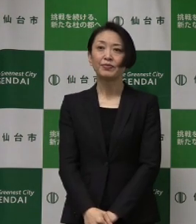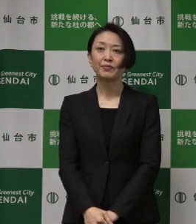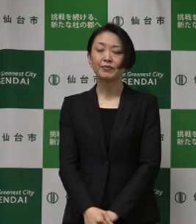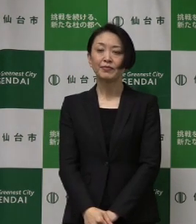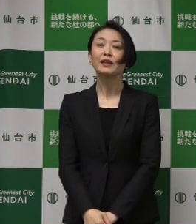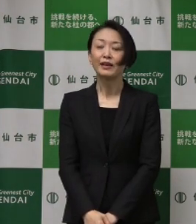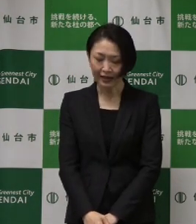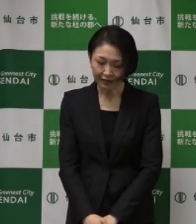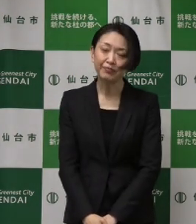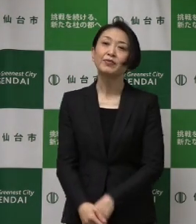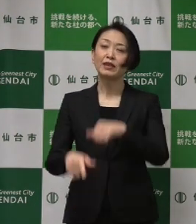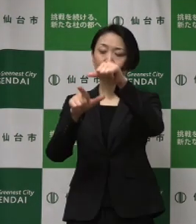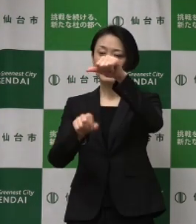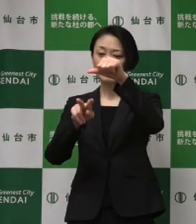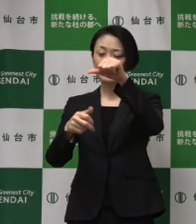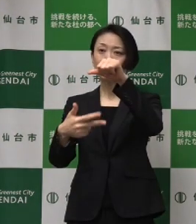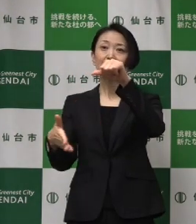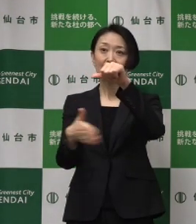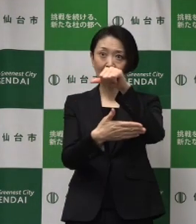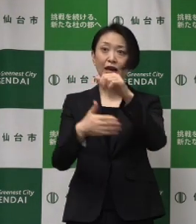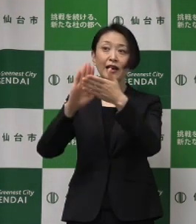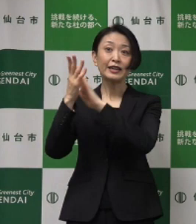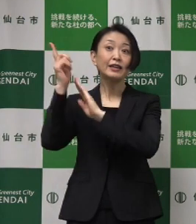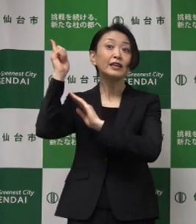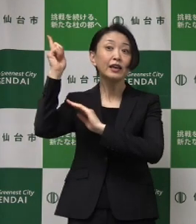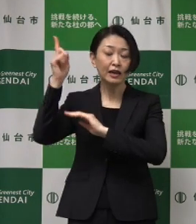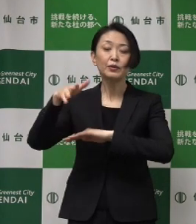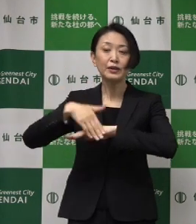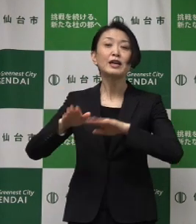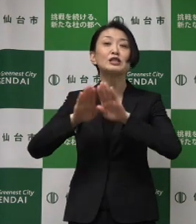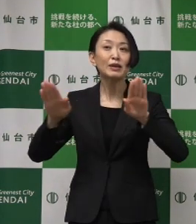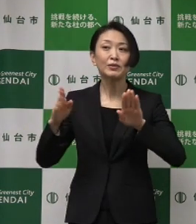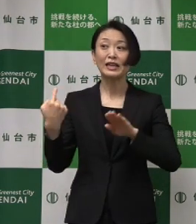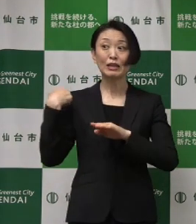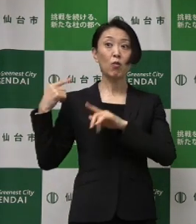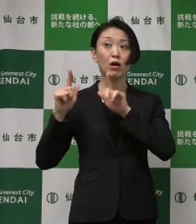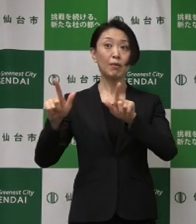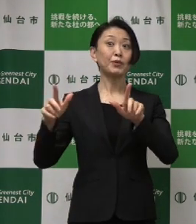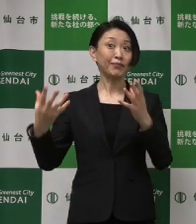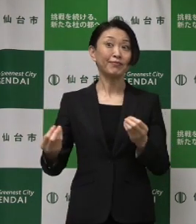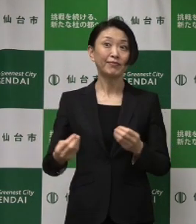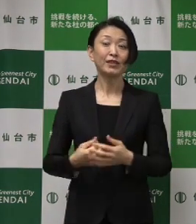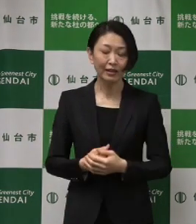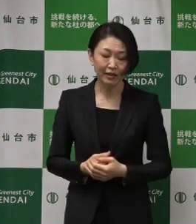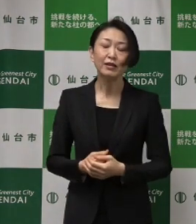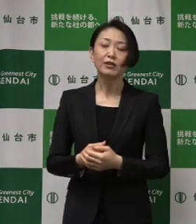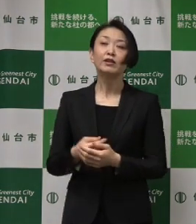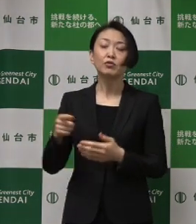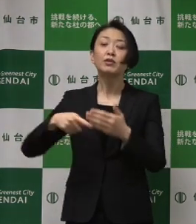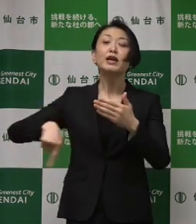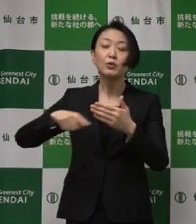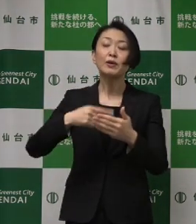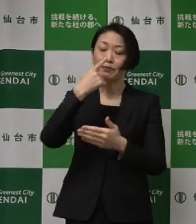県が21日から受付を始めるということを昨日正式に発表なさったのも承知をしております